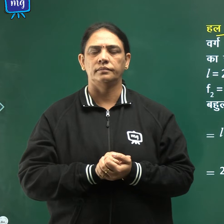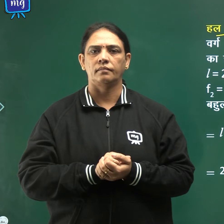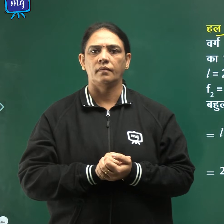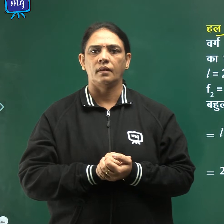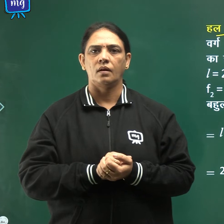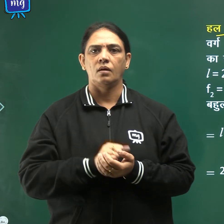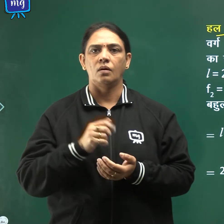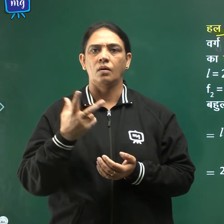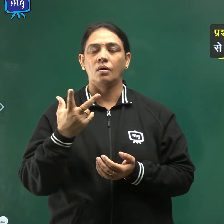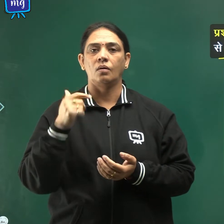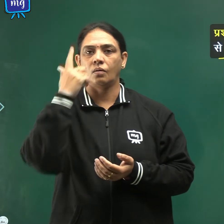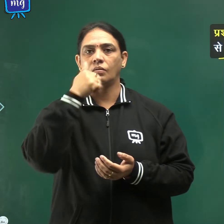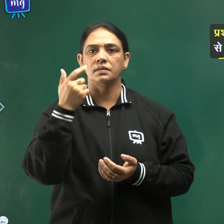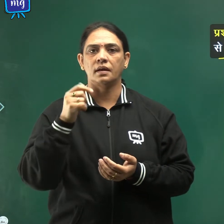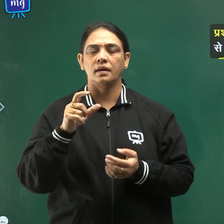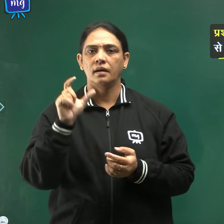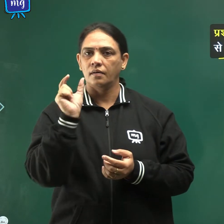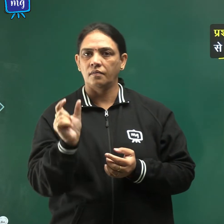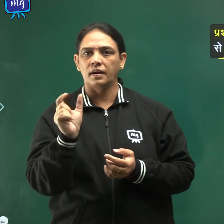कौन से वर्ग की है